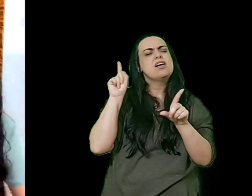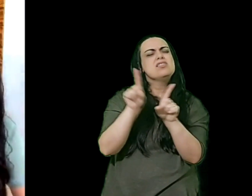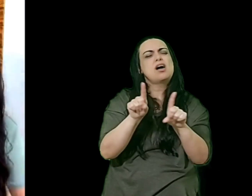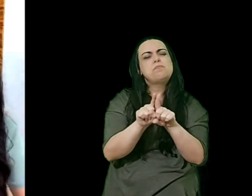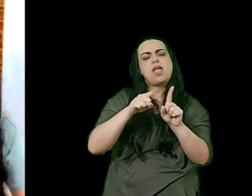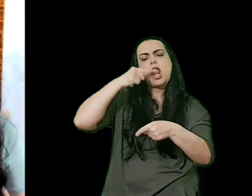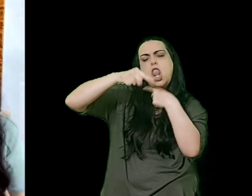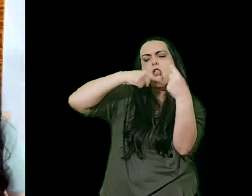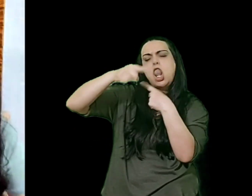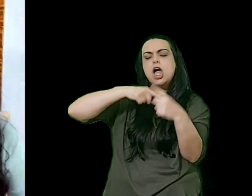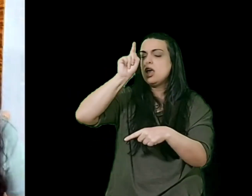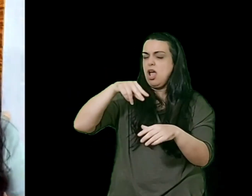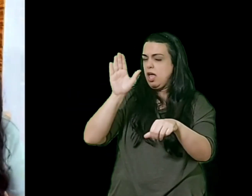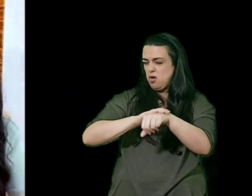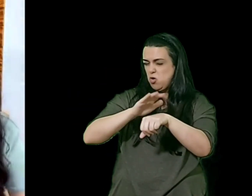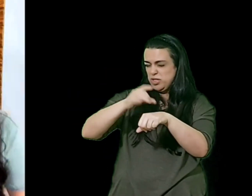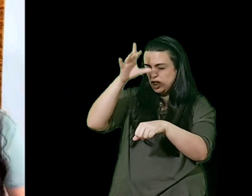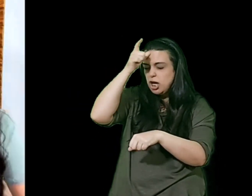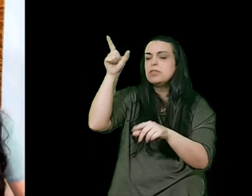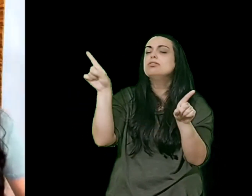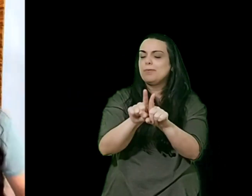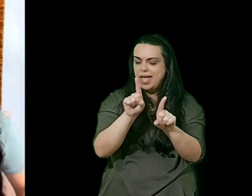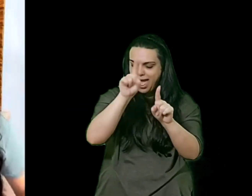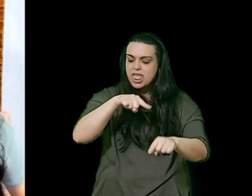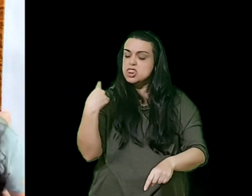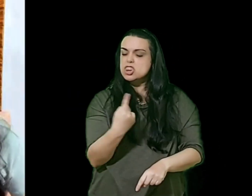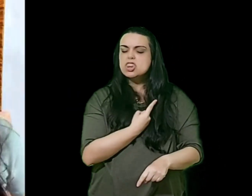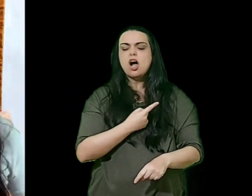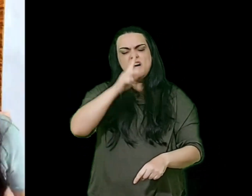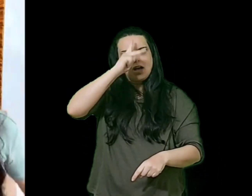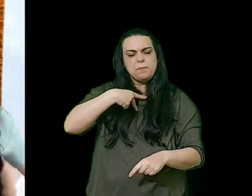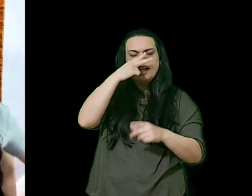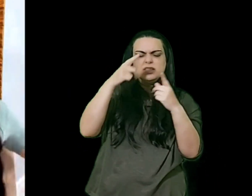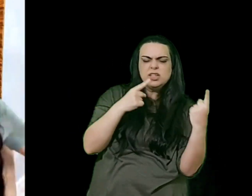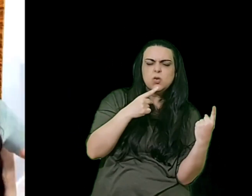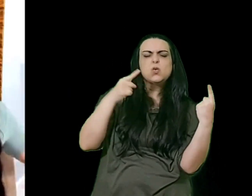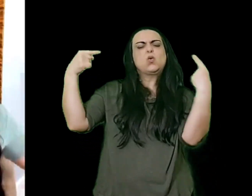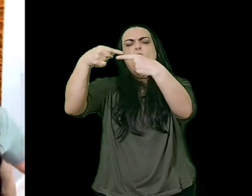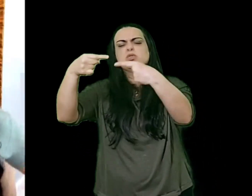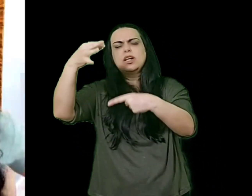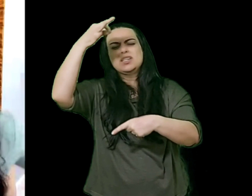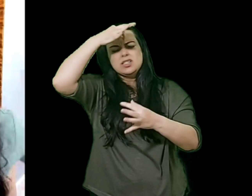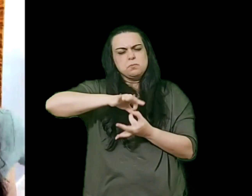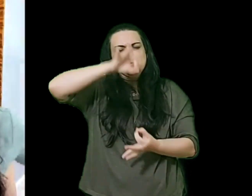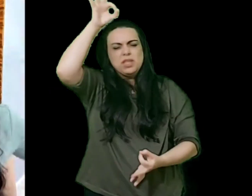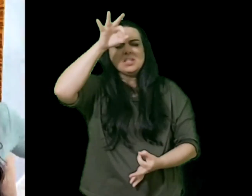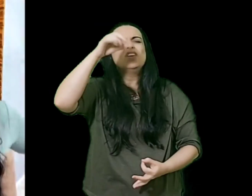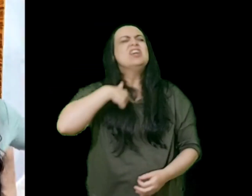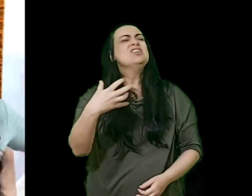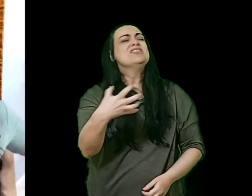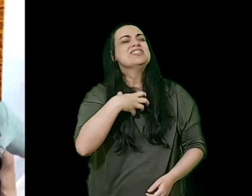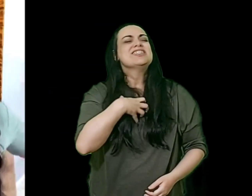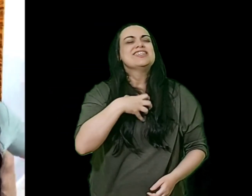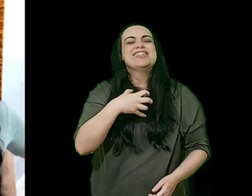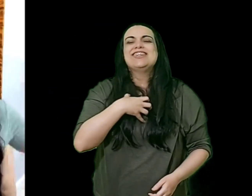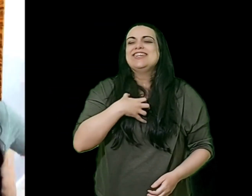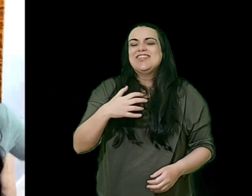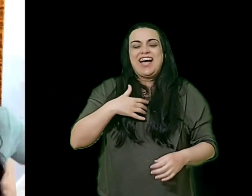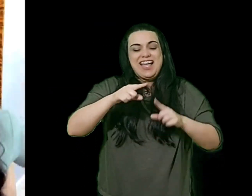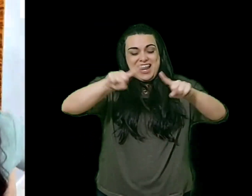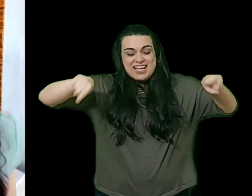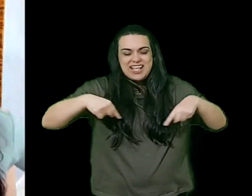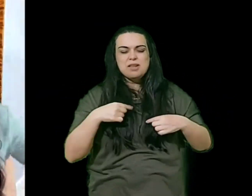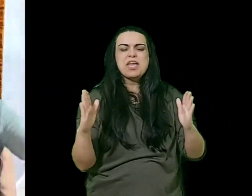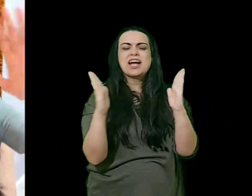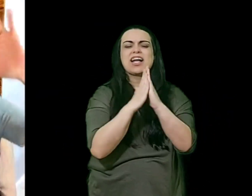mas é ferramenta também da nossa carne que opera contra o teu espírito. Oh Pai amado, a tua presença que eu sinto hoje aqui na sala